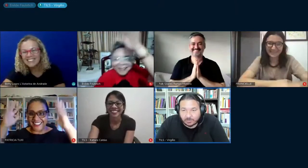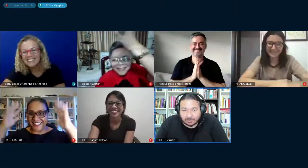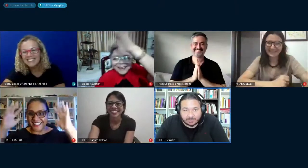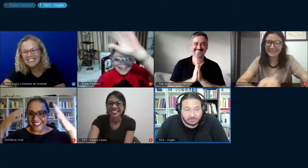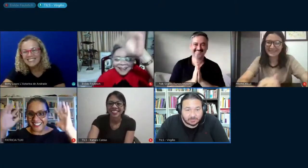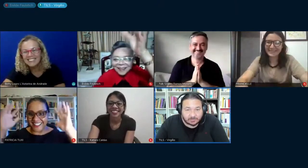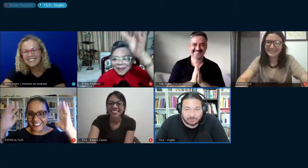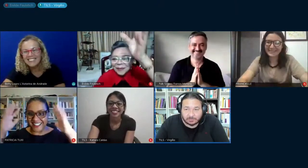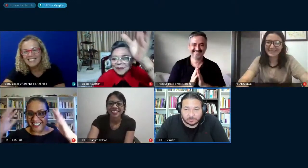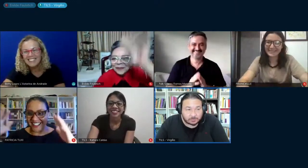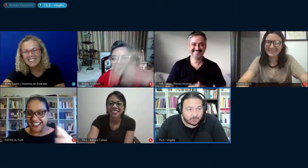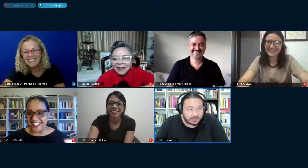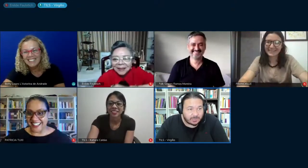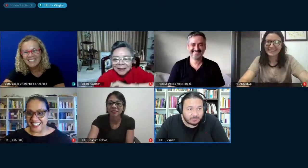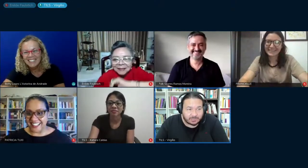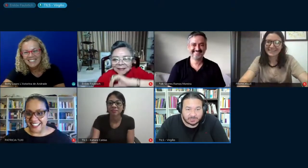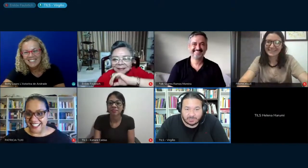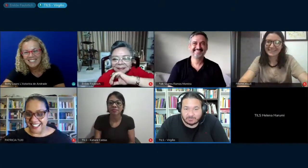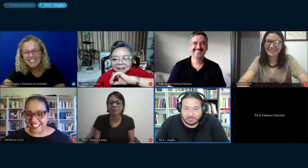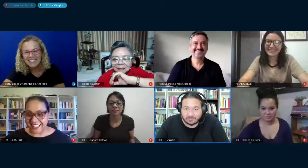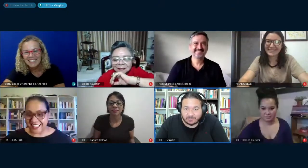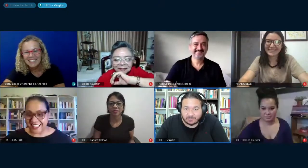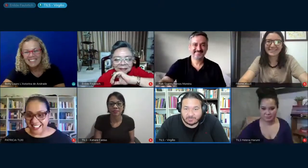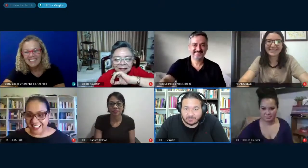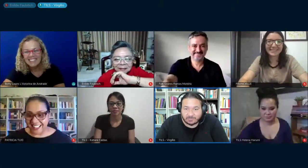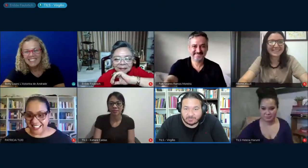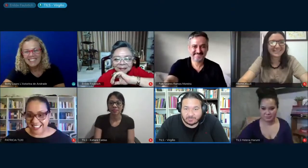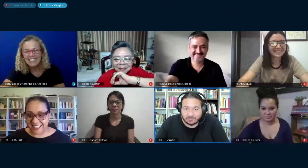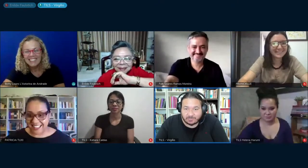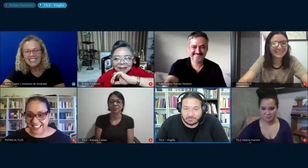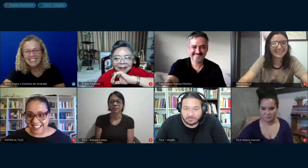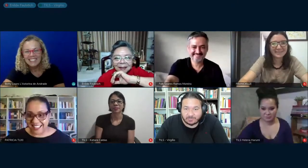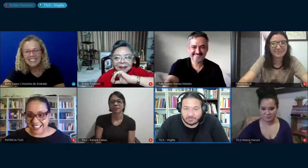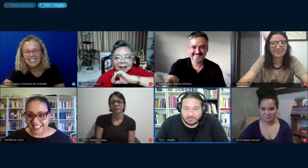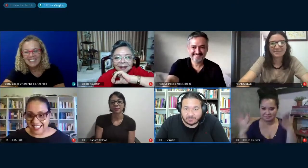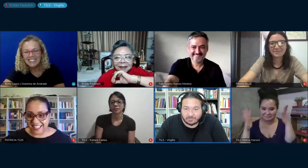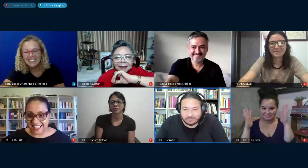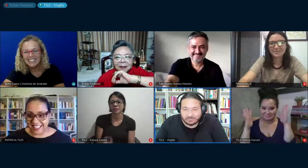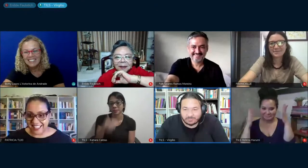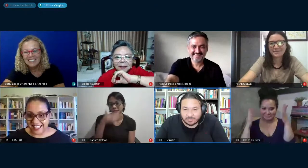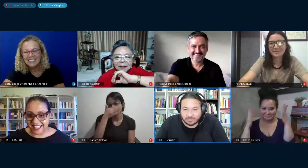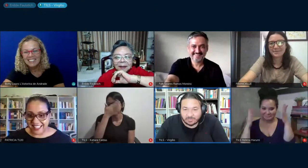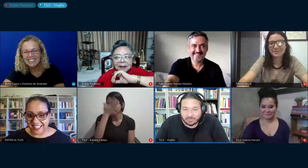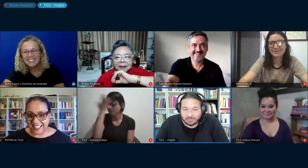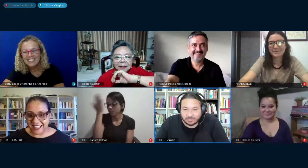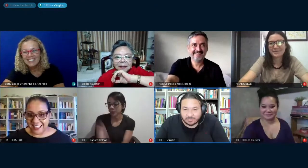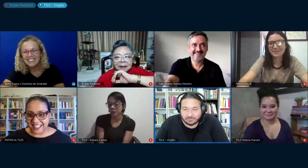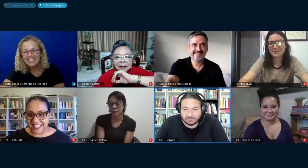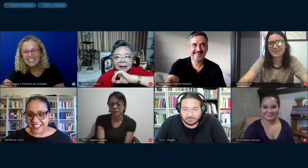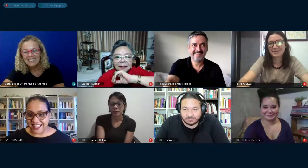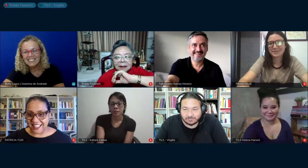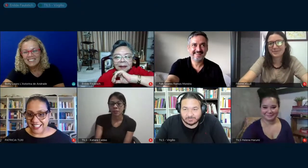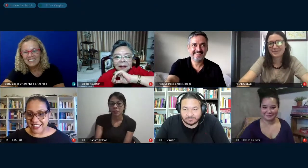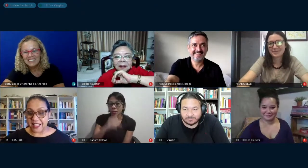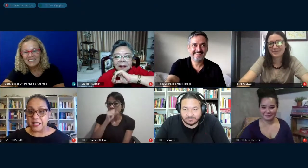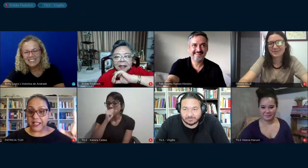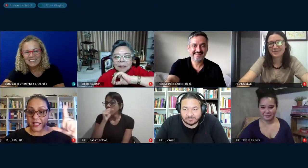Professor Falck está perguntando se as pessoas podem abrir as câmeras para ele visualizar.